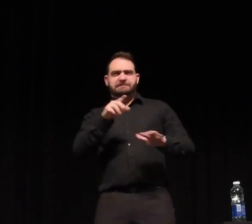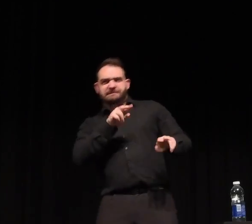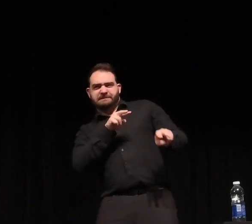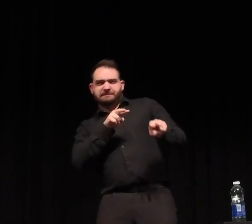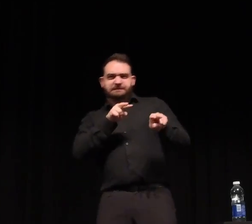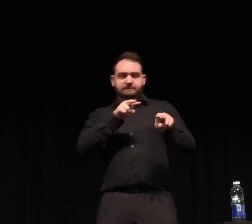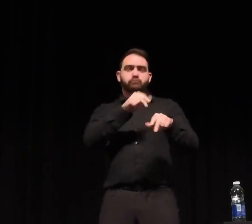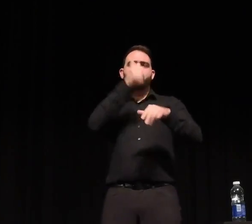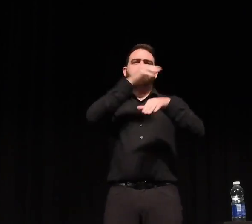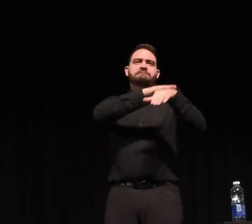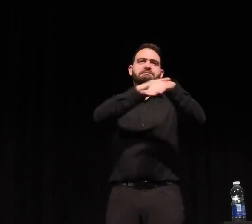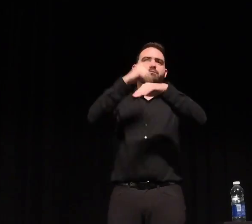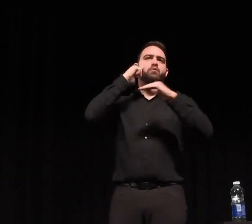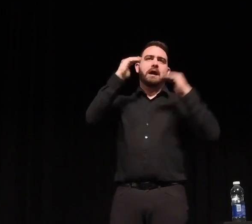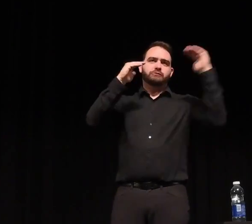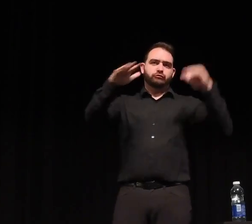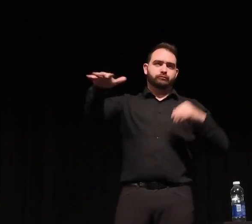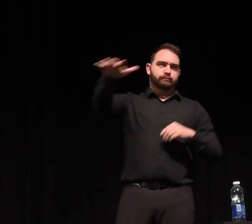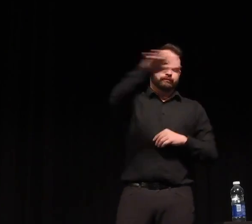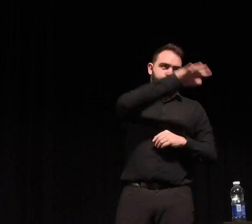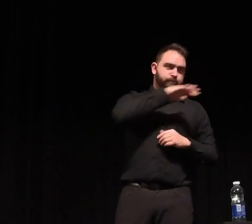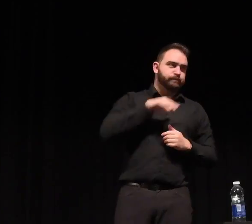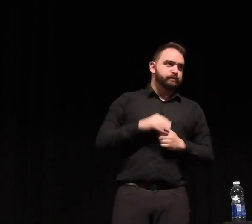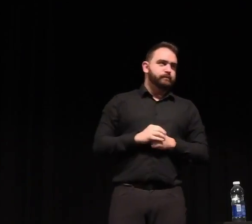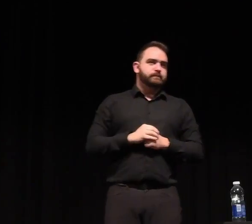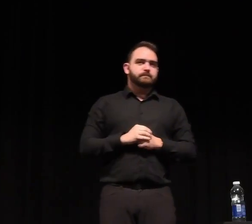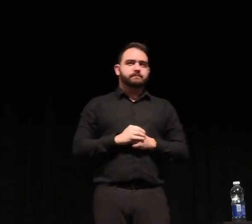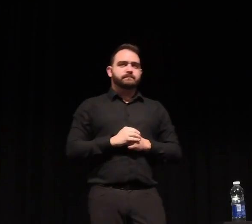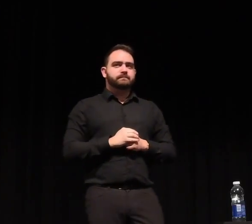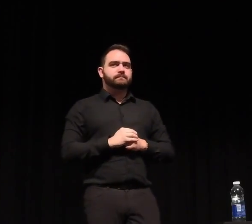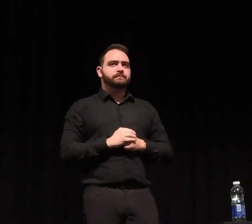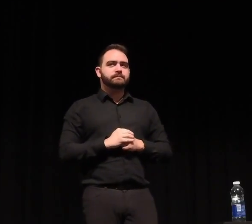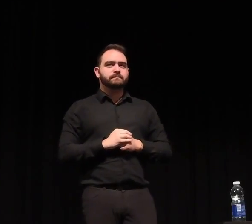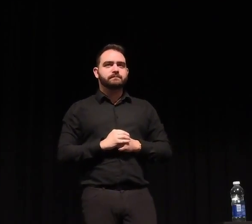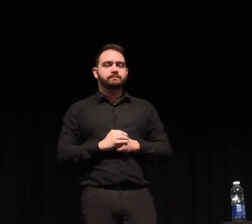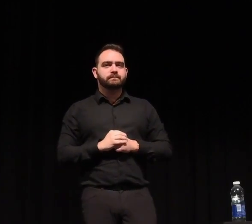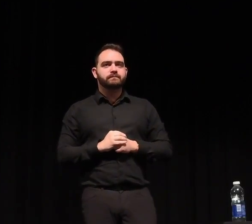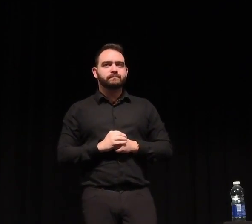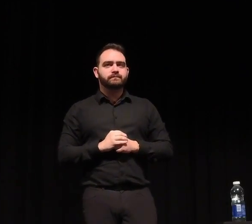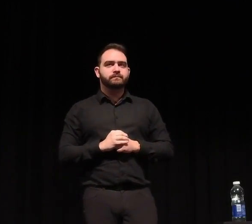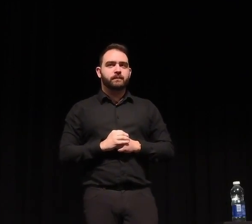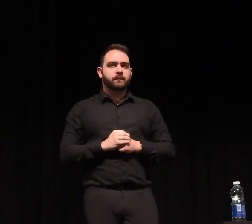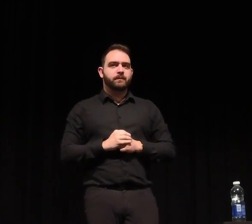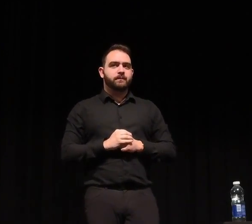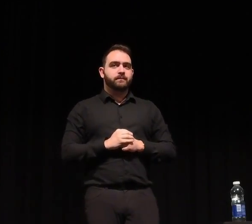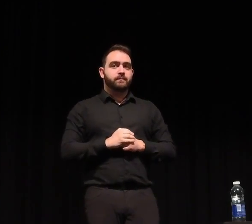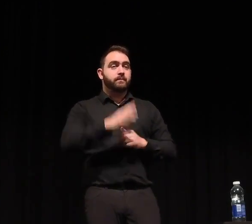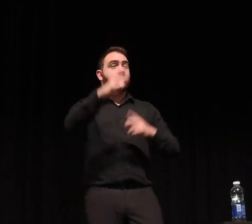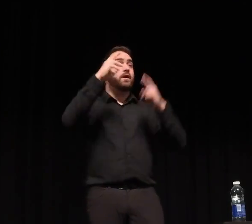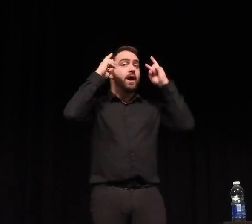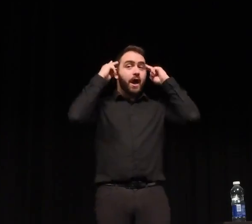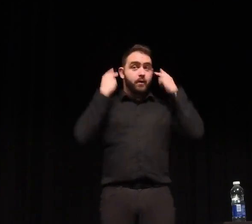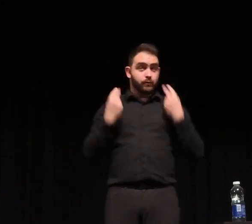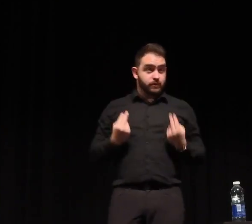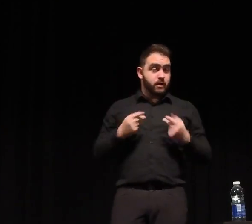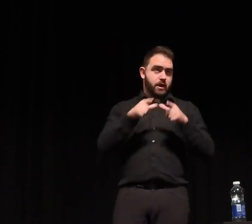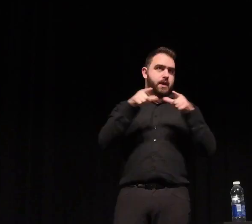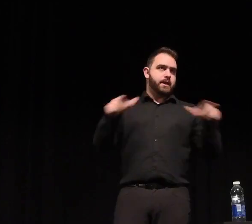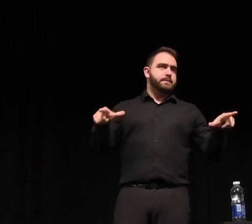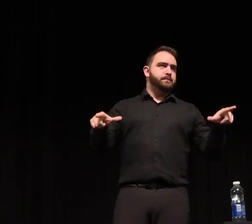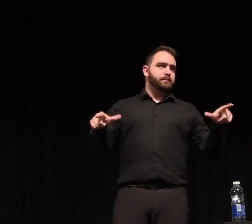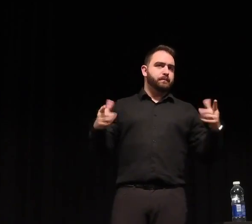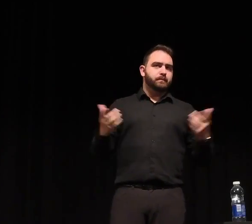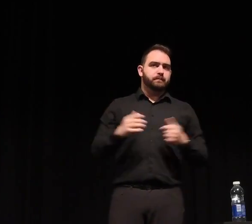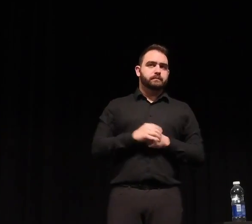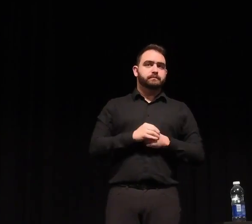Alors, en langage, en algonquin, mon ami, il s'appelle